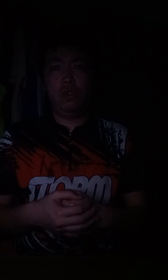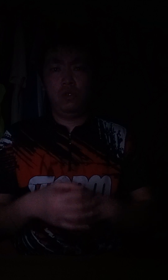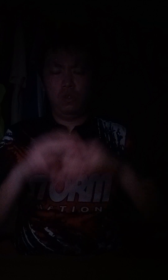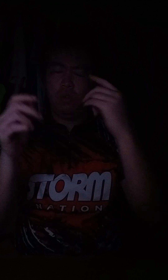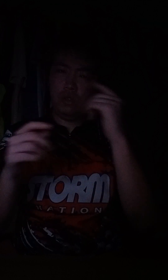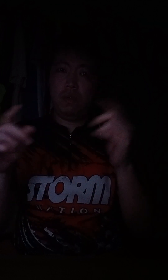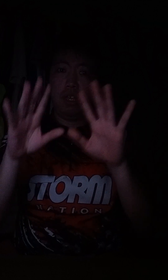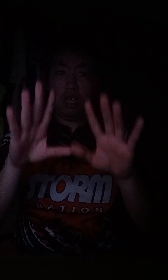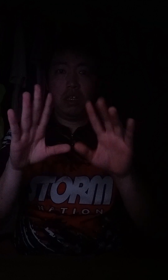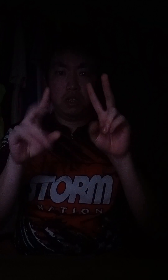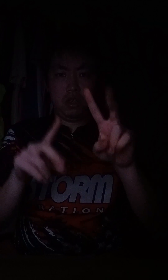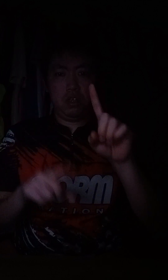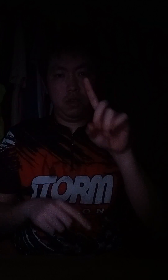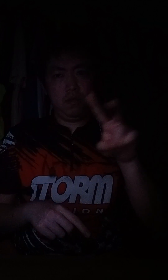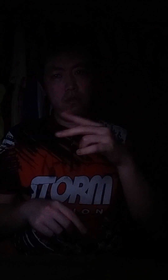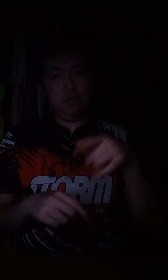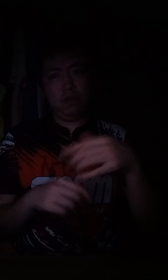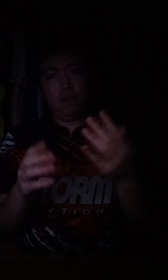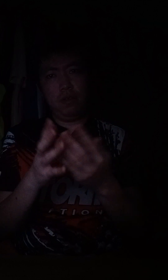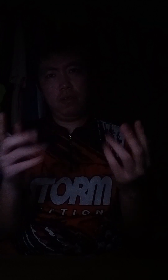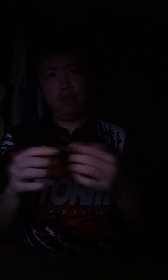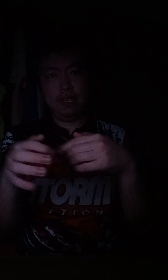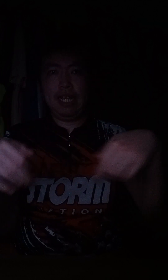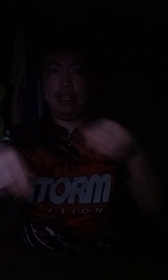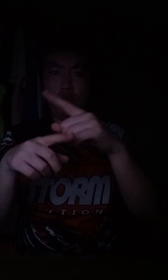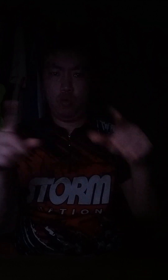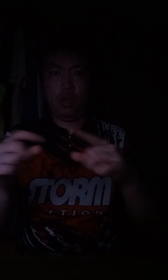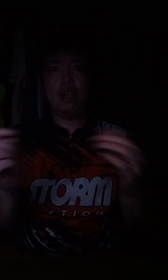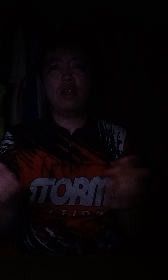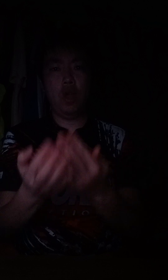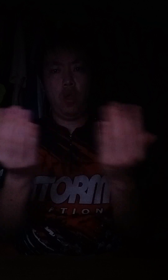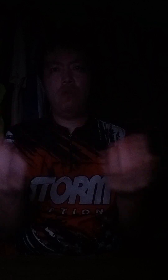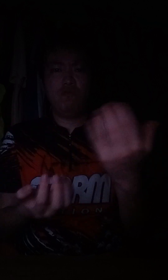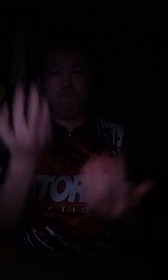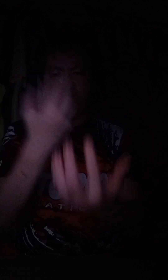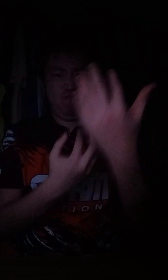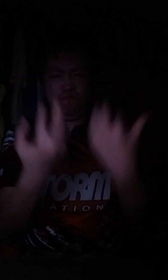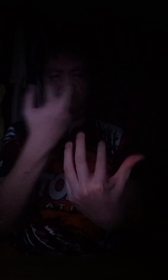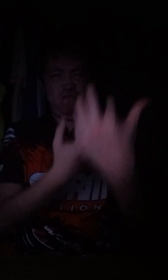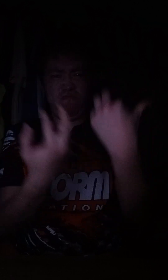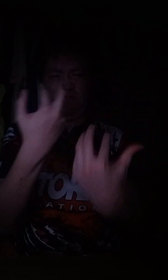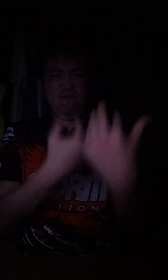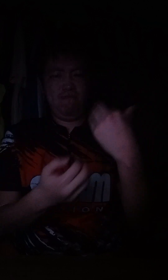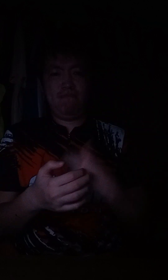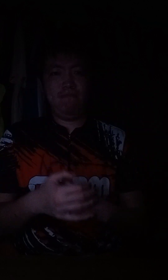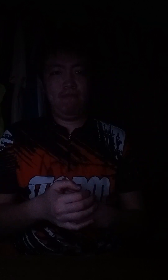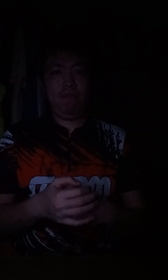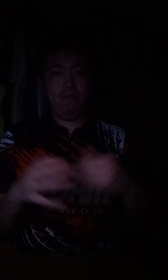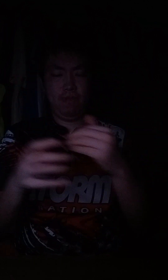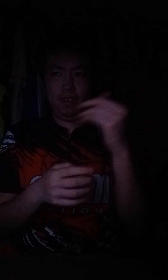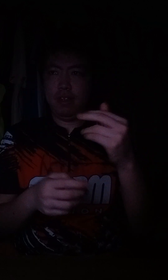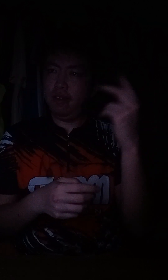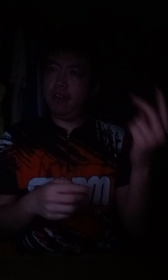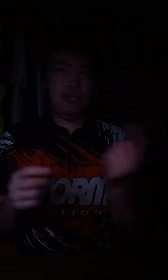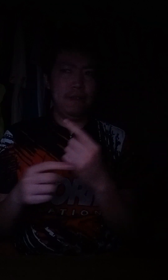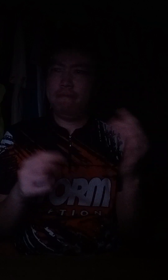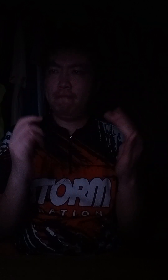어젯밤 11시 20분쯤 경기 포천에 있는 보물상에서 불이 났습니다. 늦은 시각이라 다친 사람은